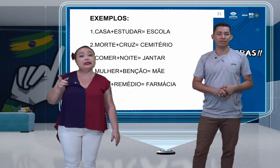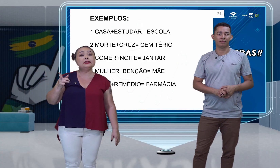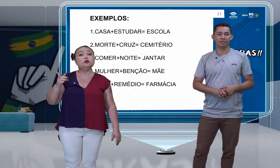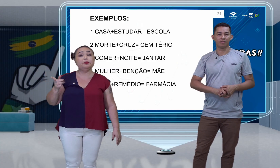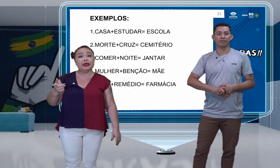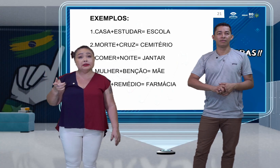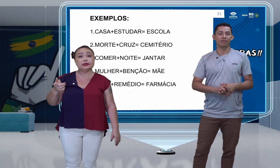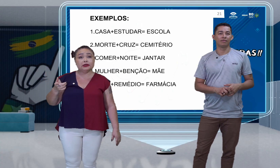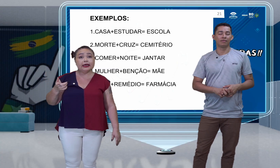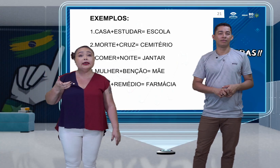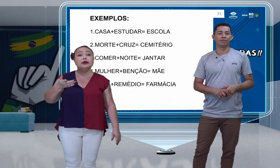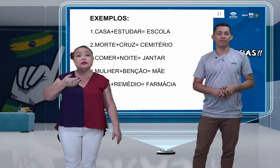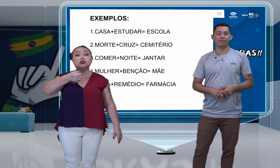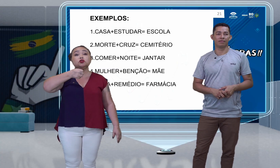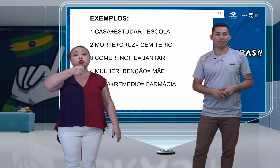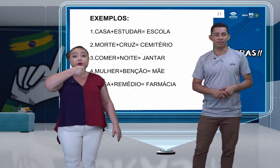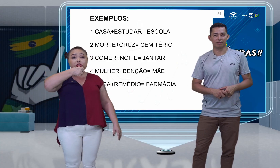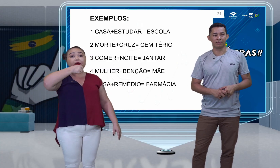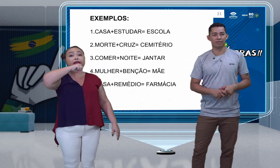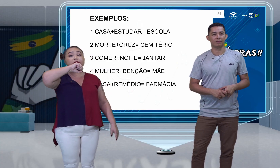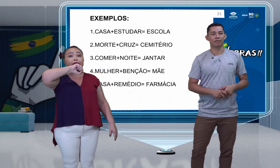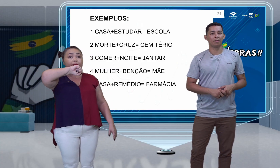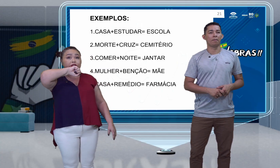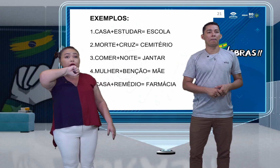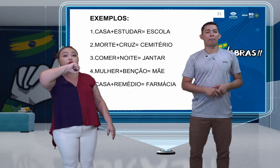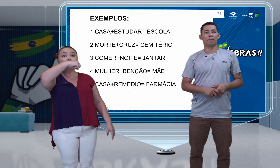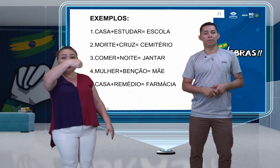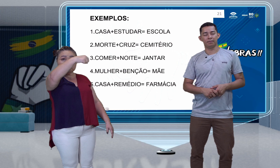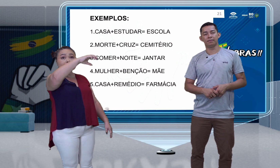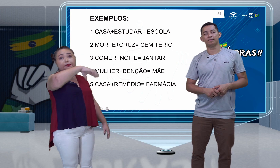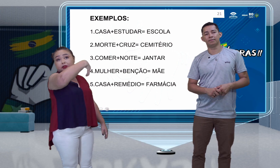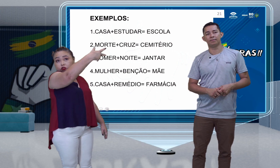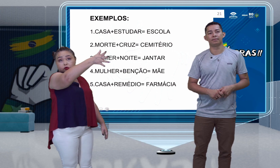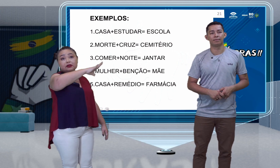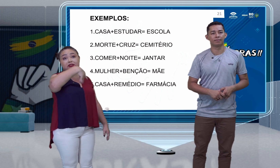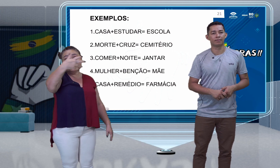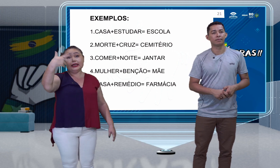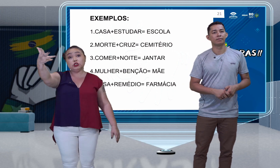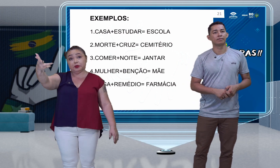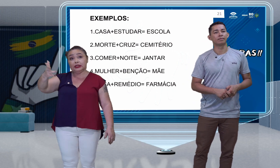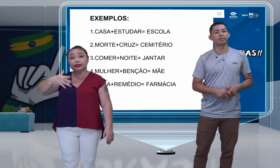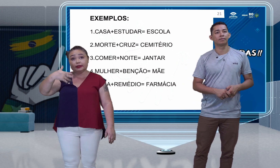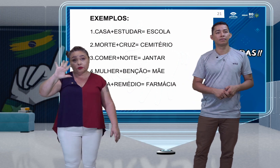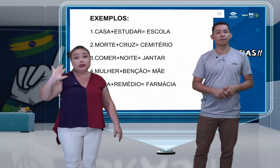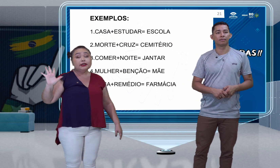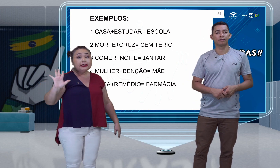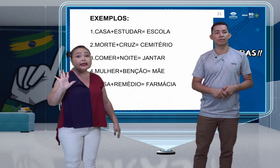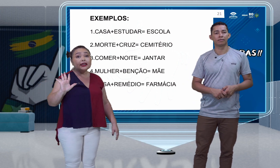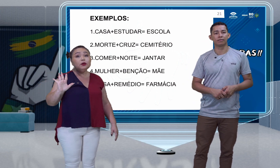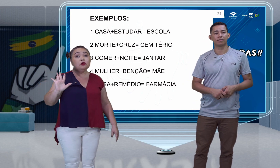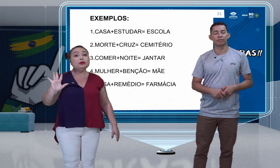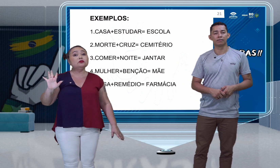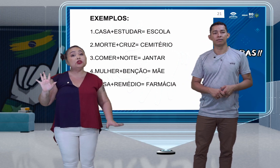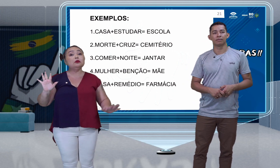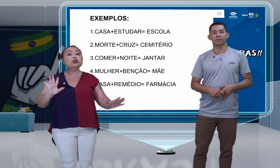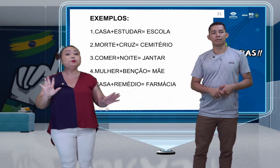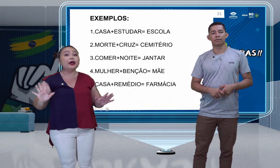escrito bênção, né? O sentido de pedir bênção era beijar o dorso da pessoa que você está respeitando naquele momento, geralmente pai e